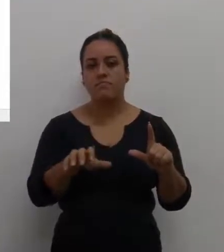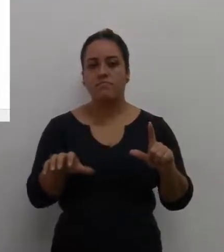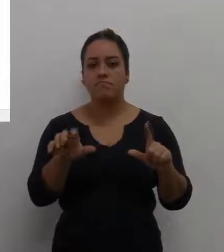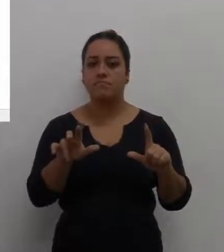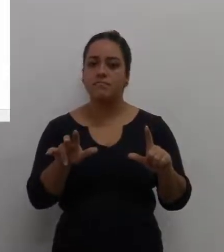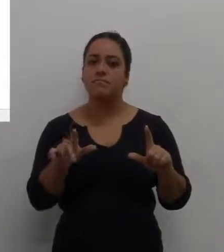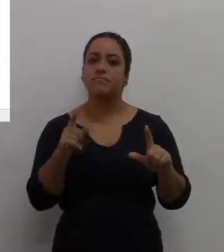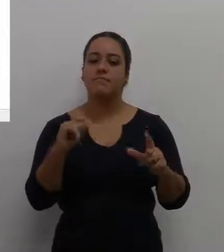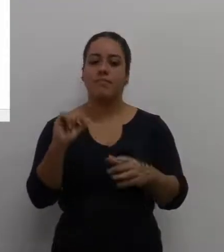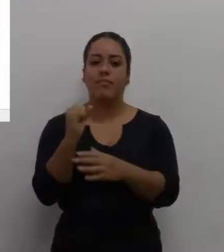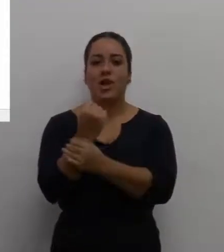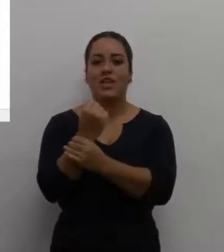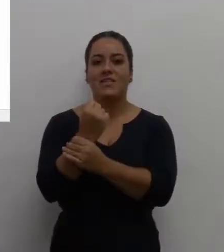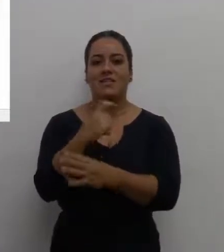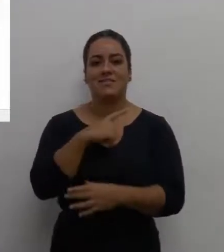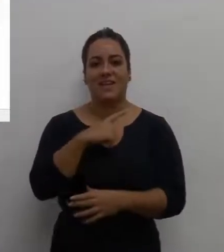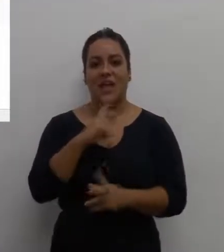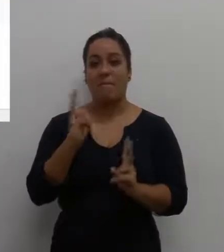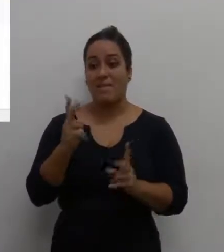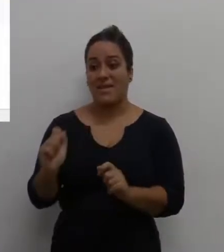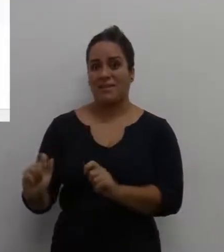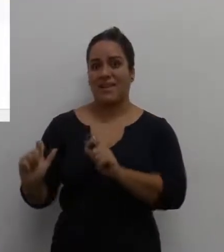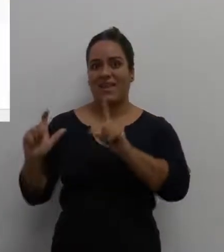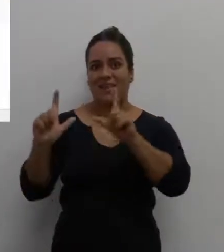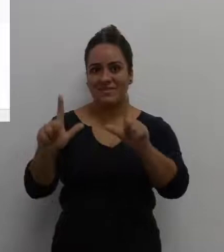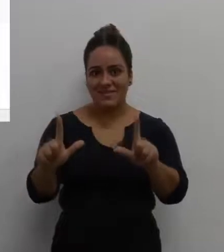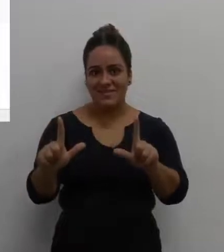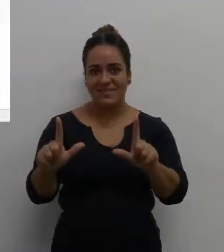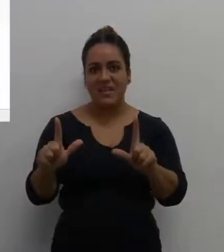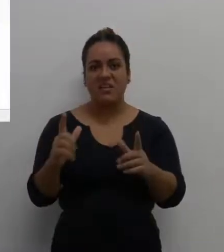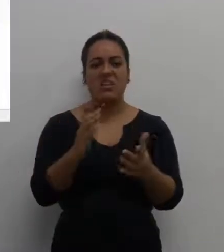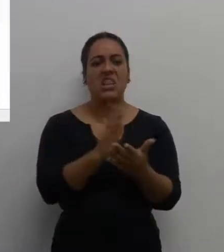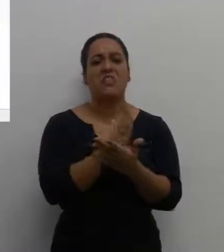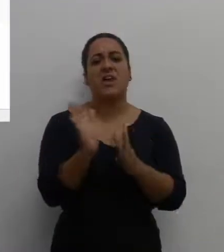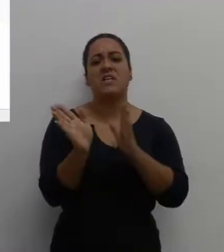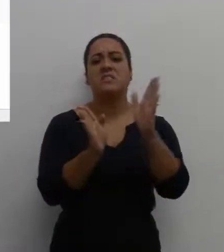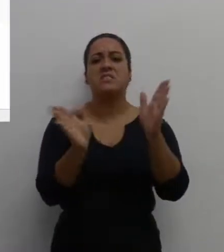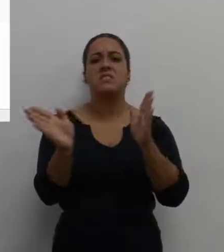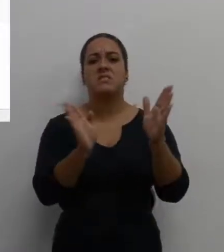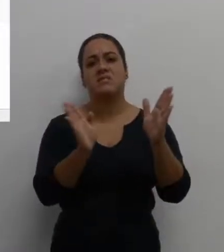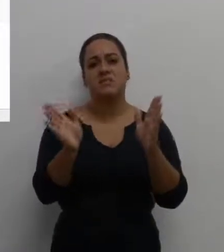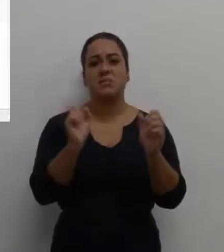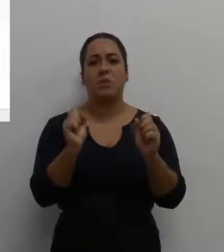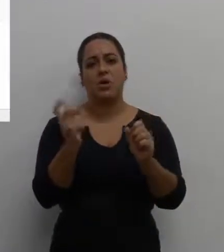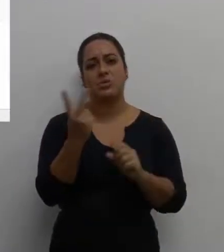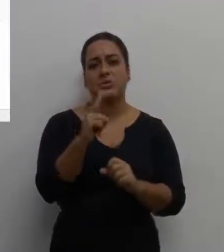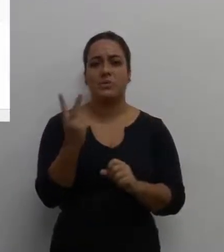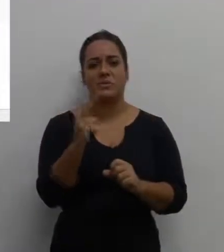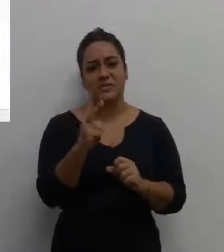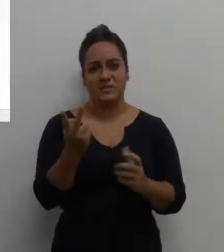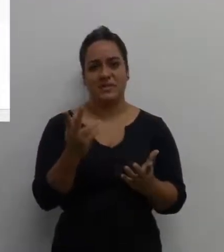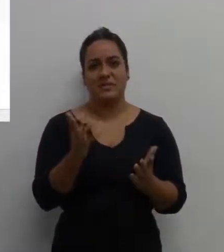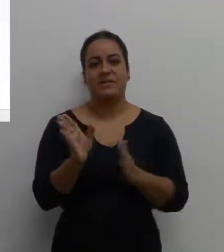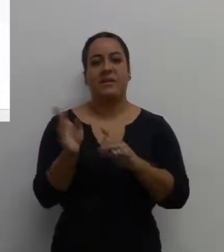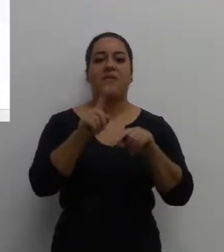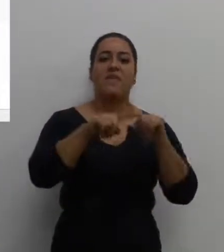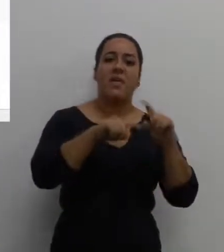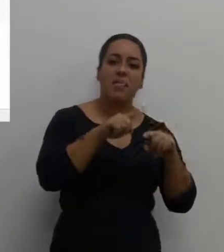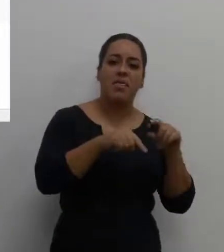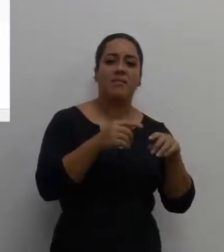direito, escolher a opção proteger. Ele vai abrir aquela mesma tela, ou seja, tanto faz eu ir por aqui, quanto eu ir pelo caminho ferramentas